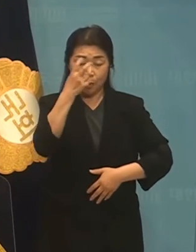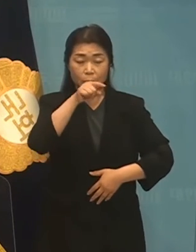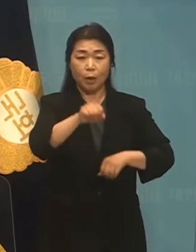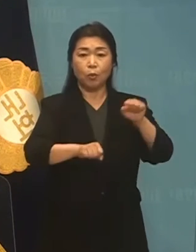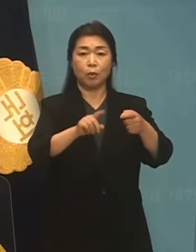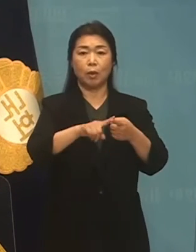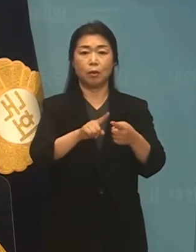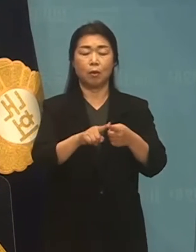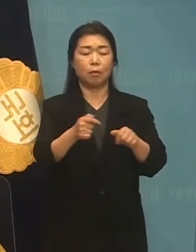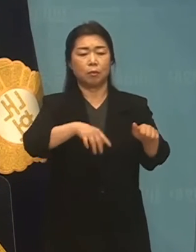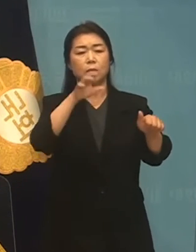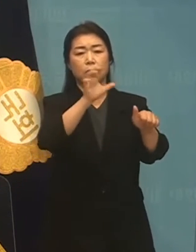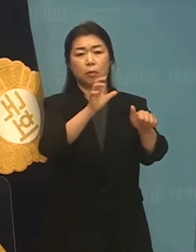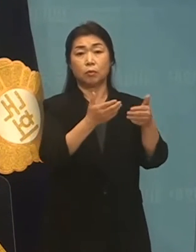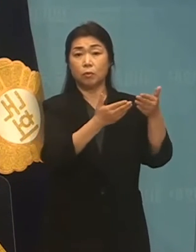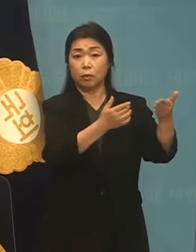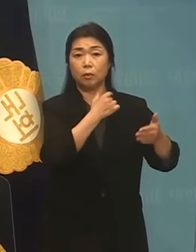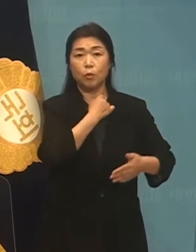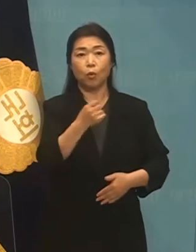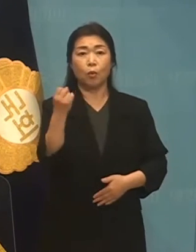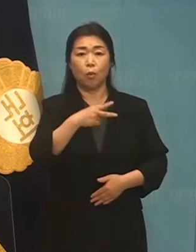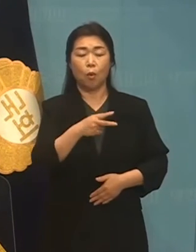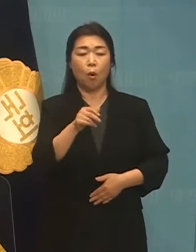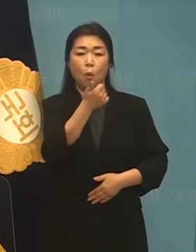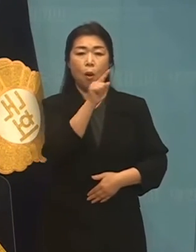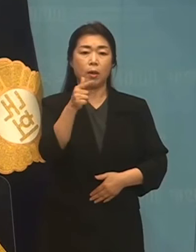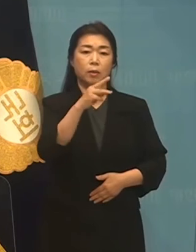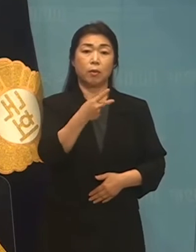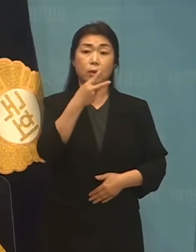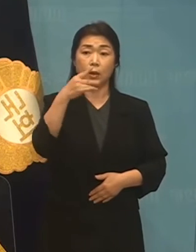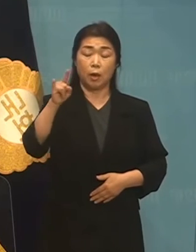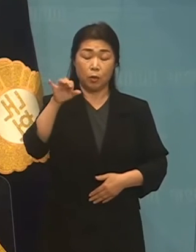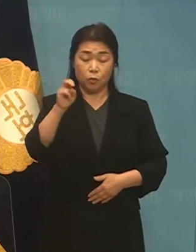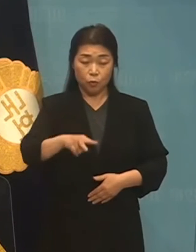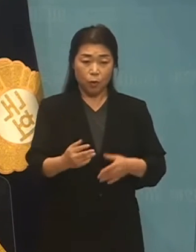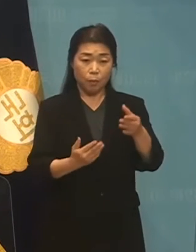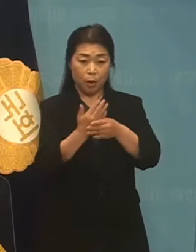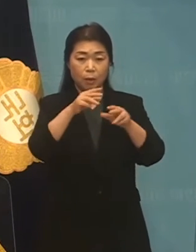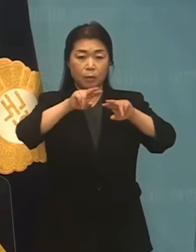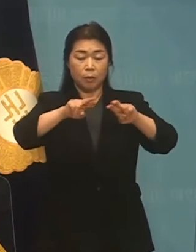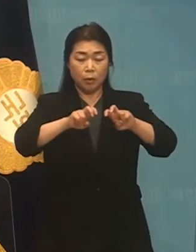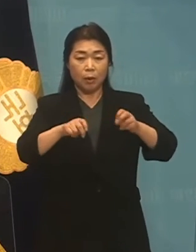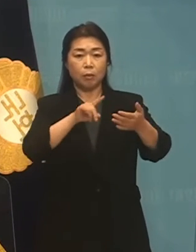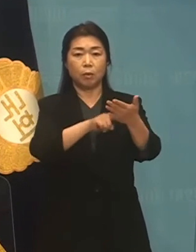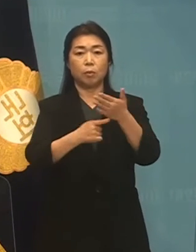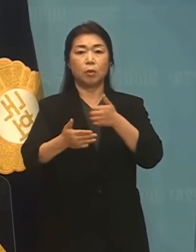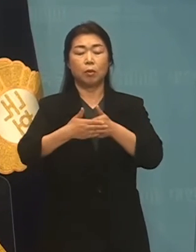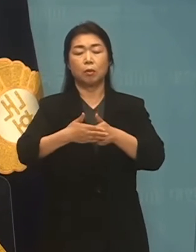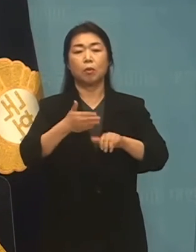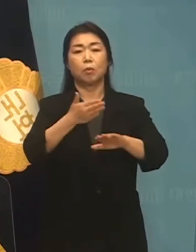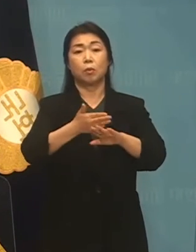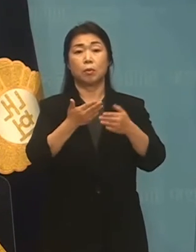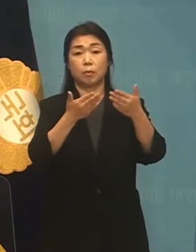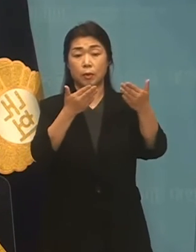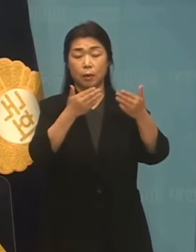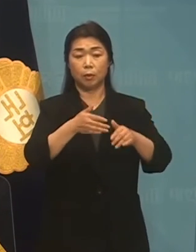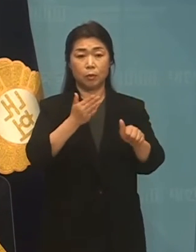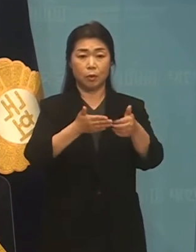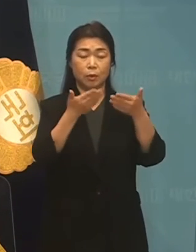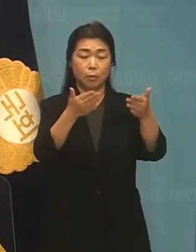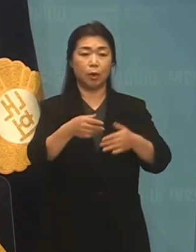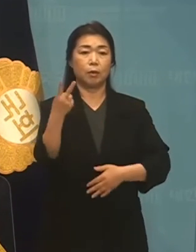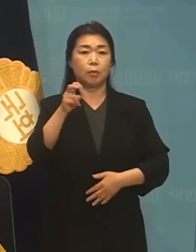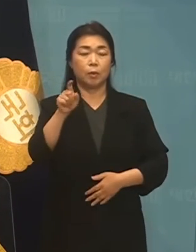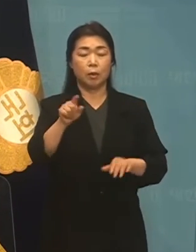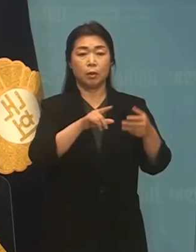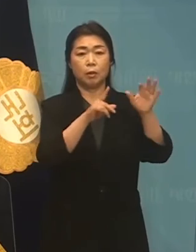행위에 대해서 강력하게 규탄하고 화천대유의 진상규명에 적극 협조할 것을 요청한다. 2021년 10월